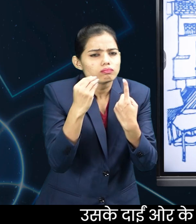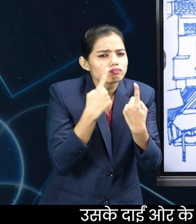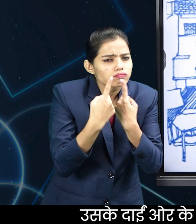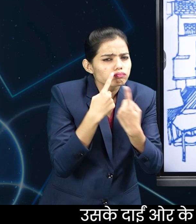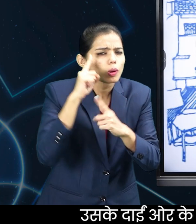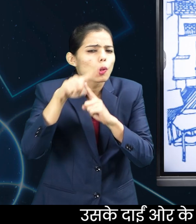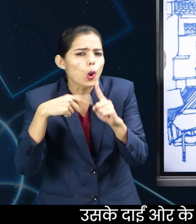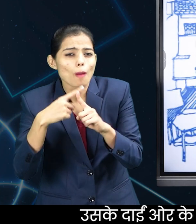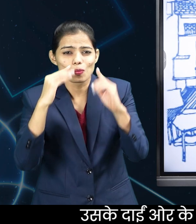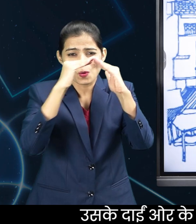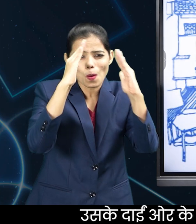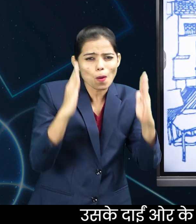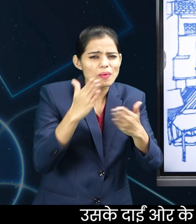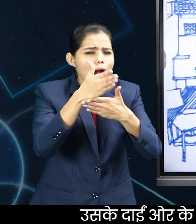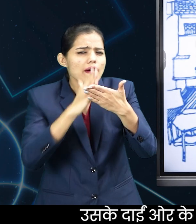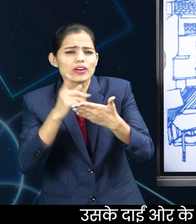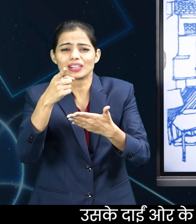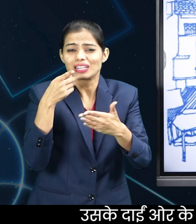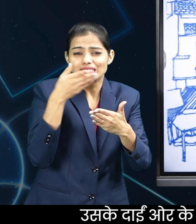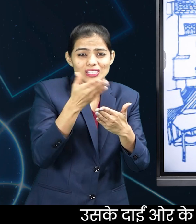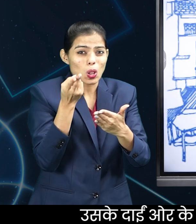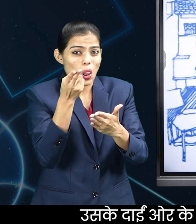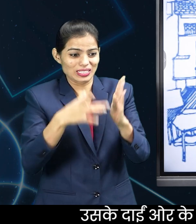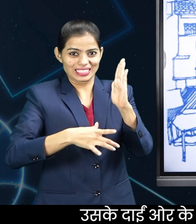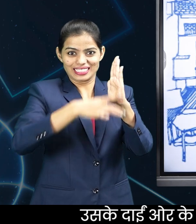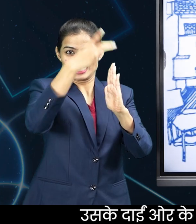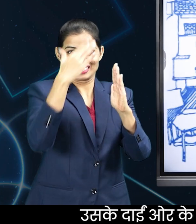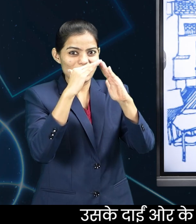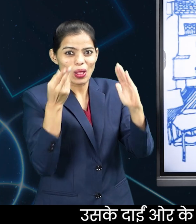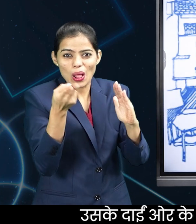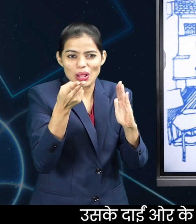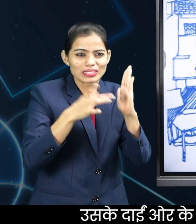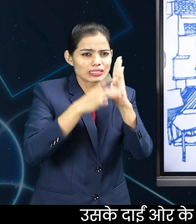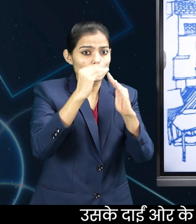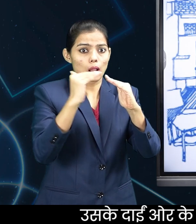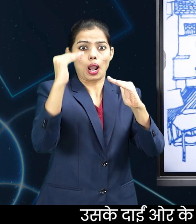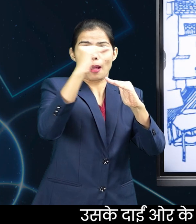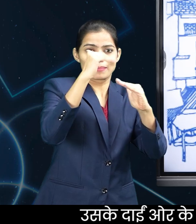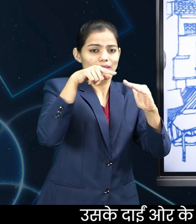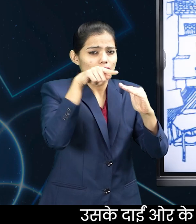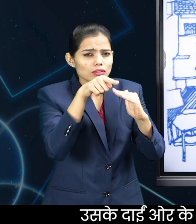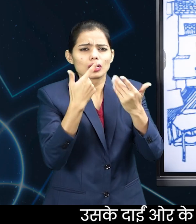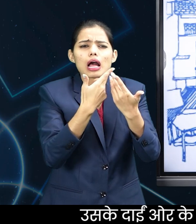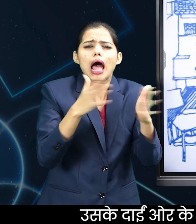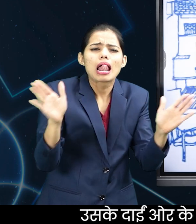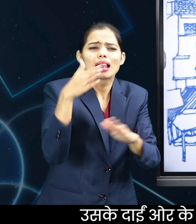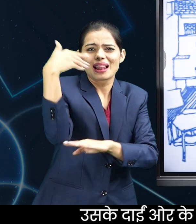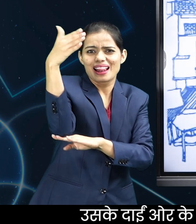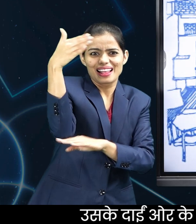उसके दाईं ओर के घर पर लगे एंटीना आदि के बारे में बात करते हैं।